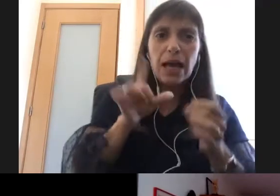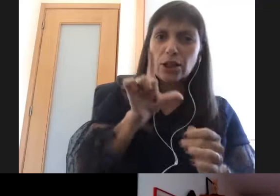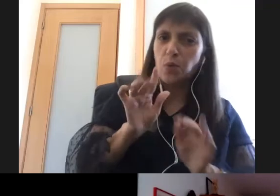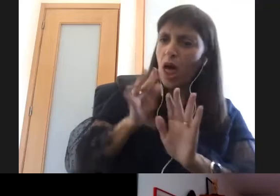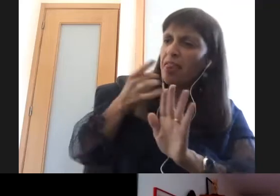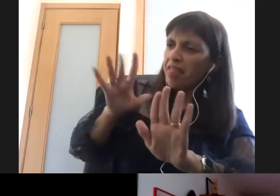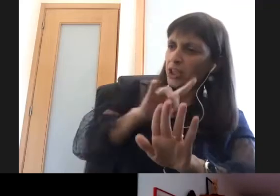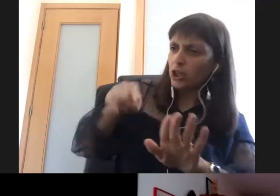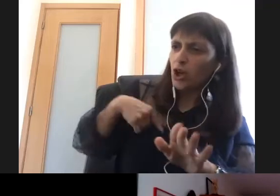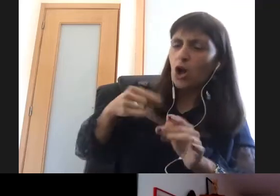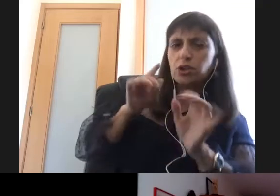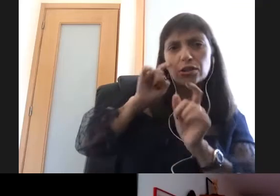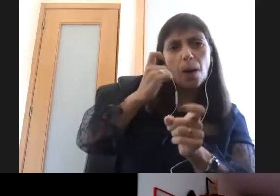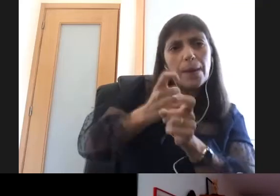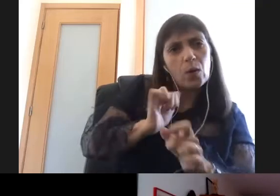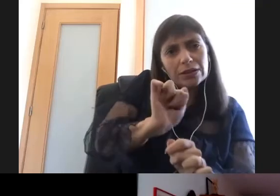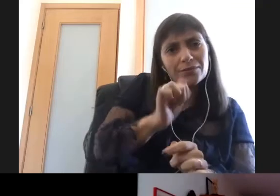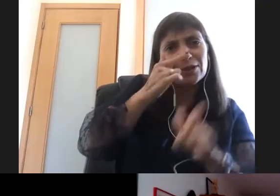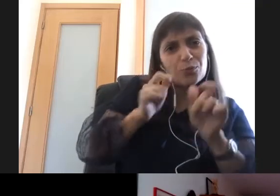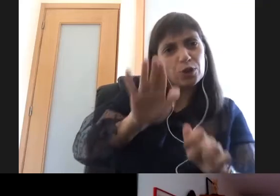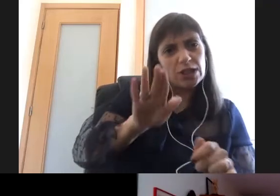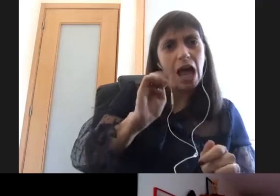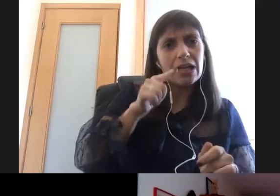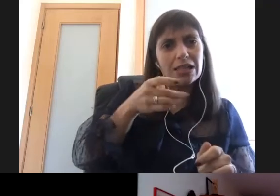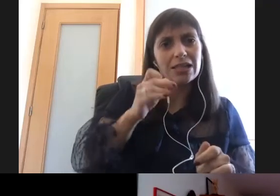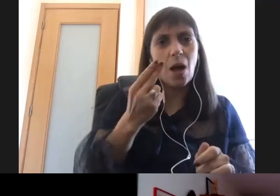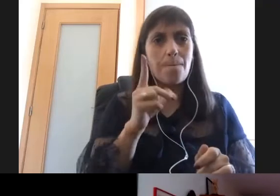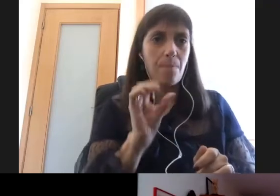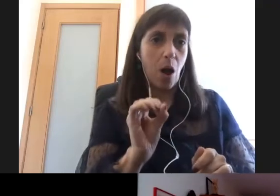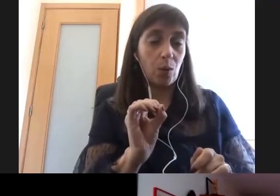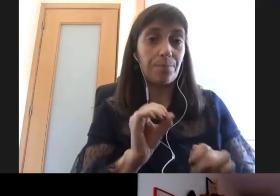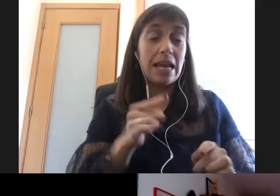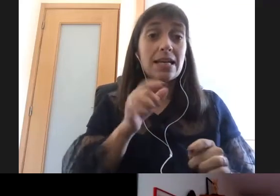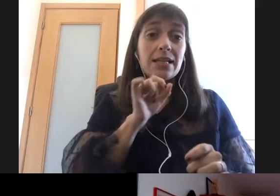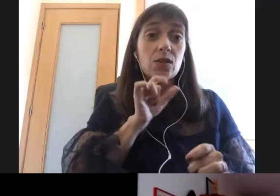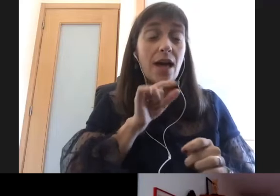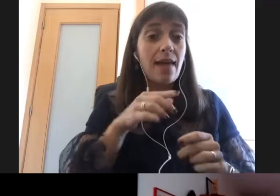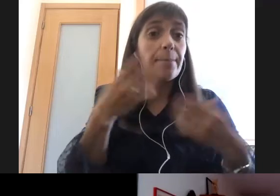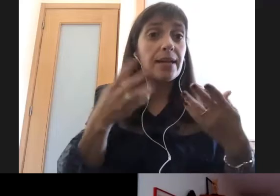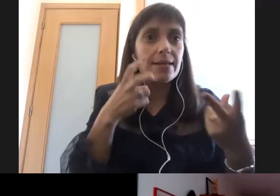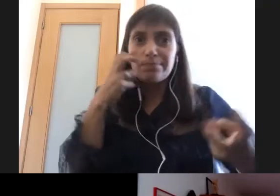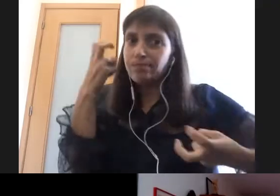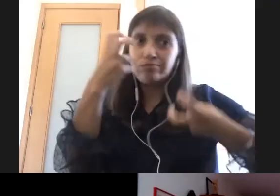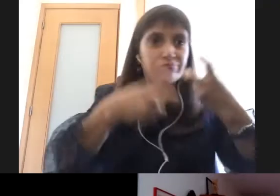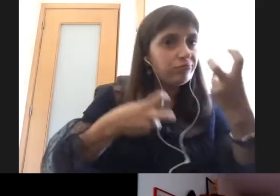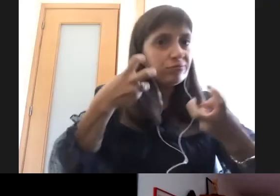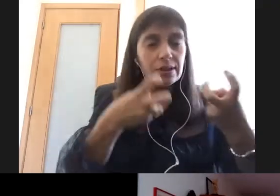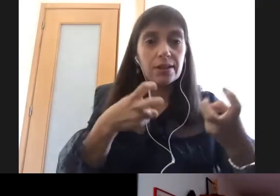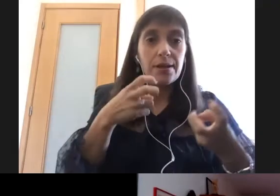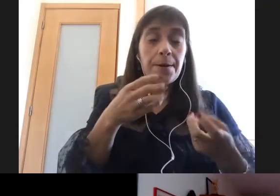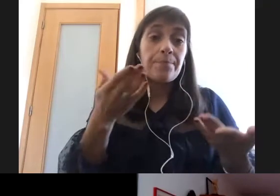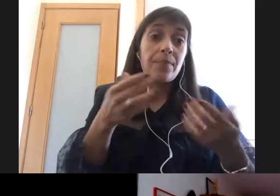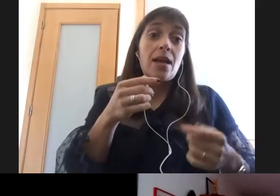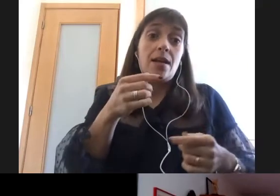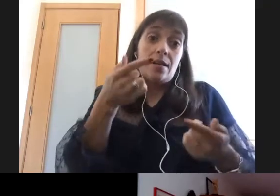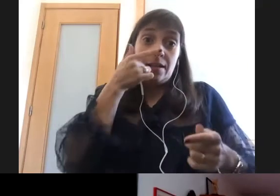gente cuida dos paulistas para vocês. E isso permitiu essa exploração do Brasil extremamente agressiva que foi feita pelos